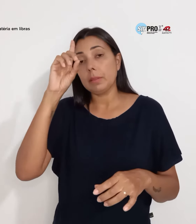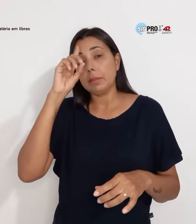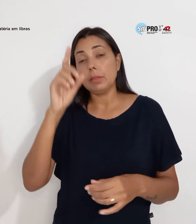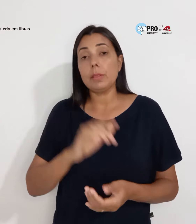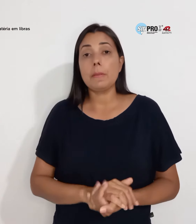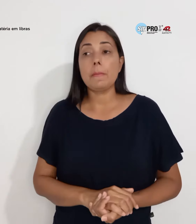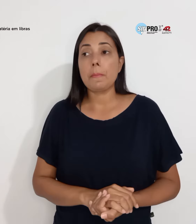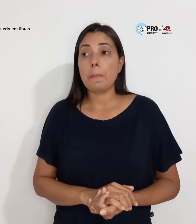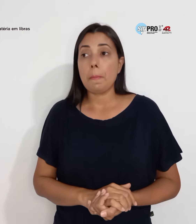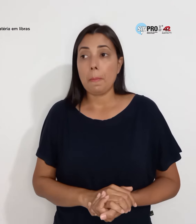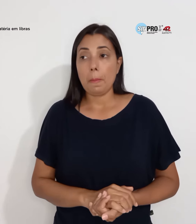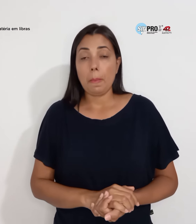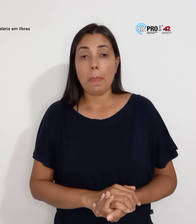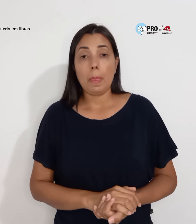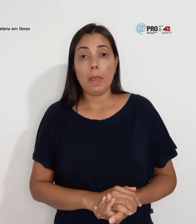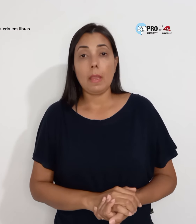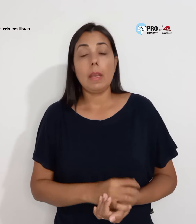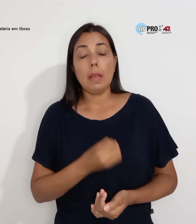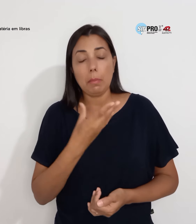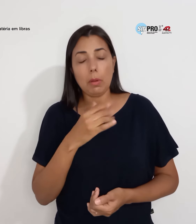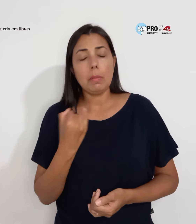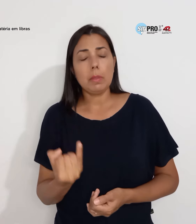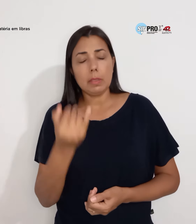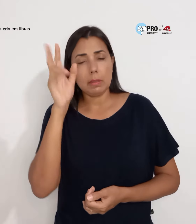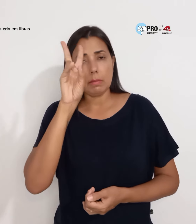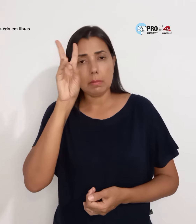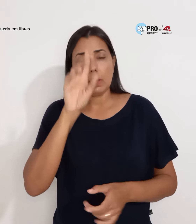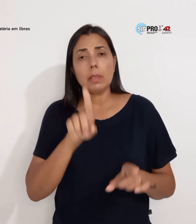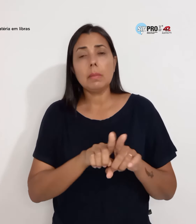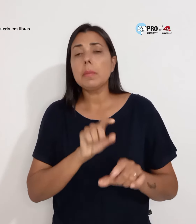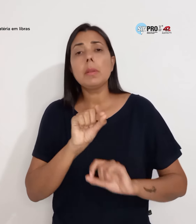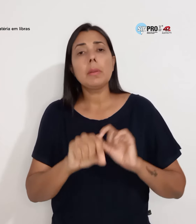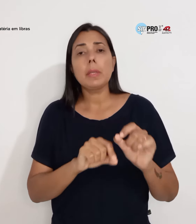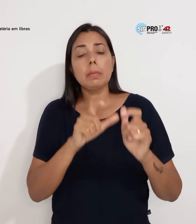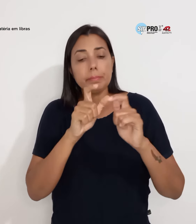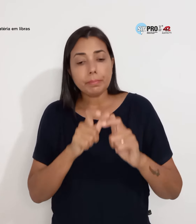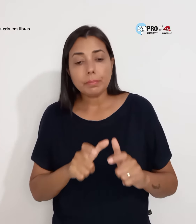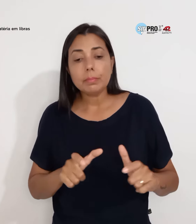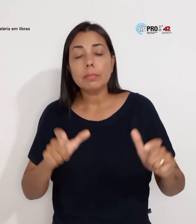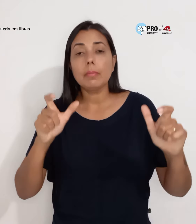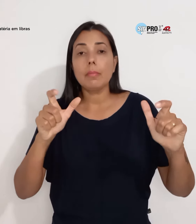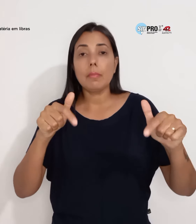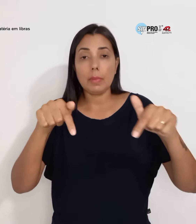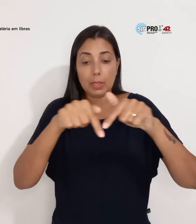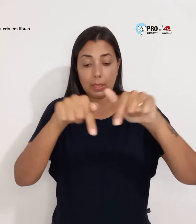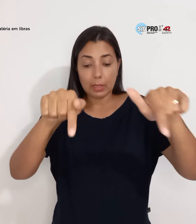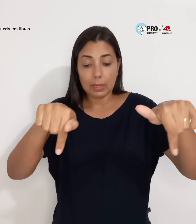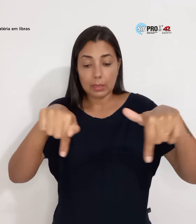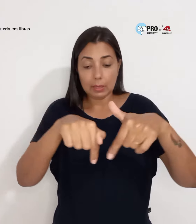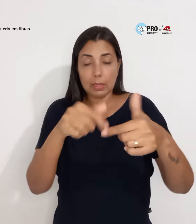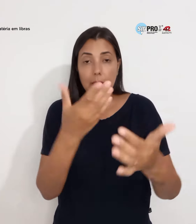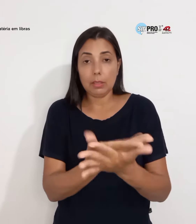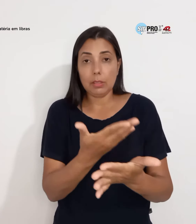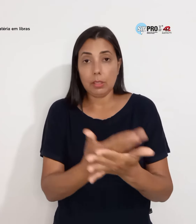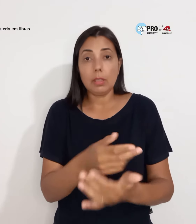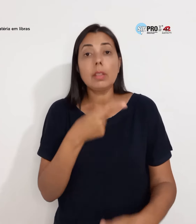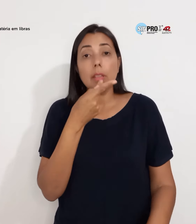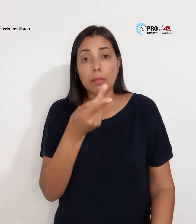dia. Vale destacar também que as ampliações de salas de aula de que fala o